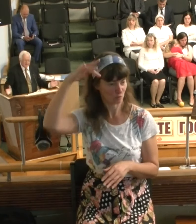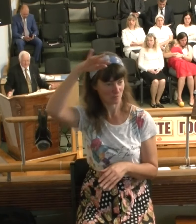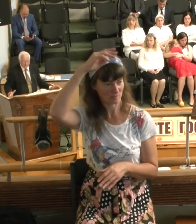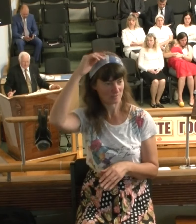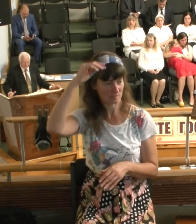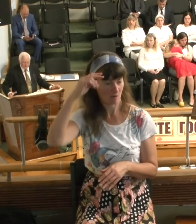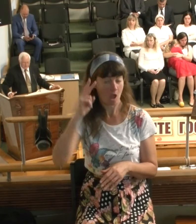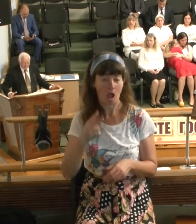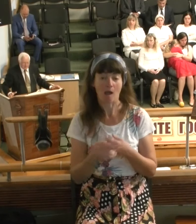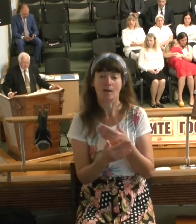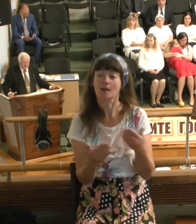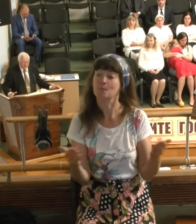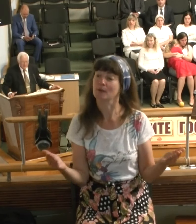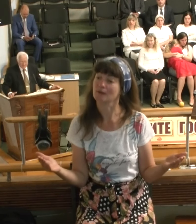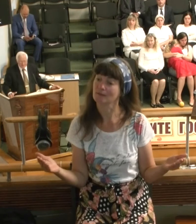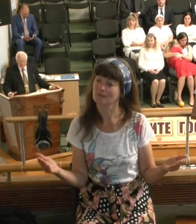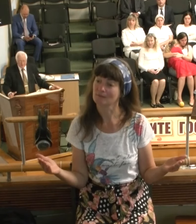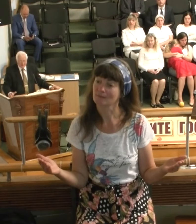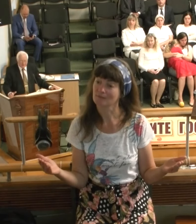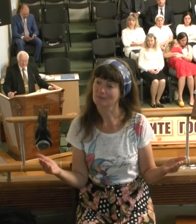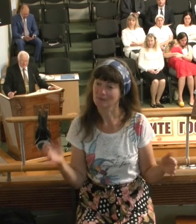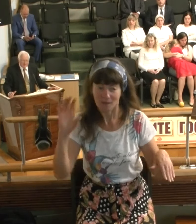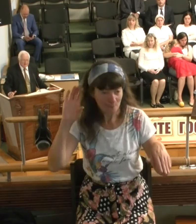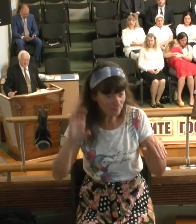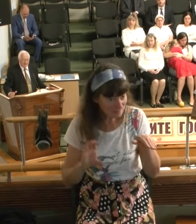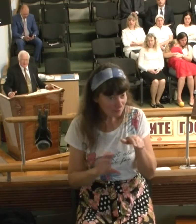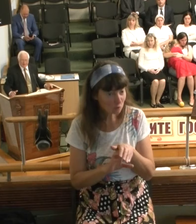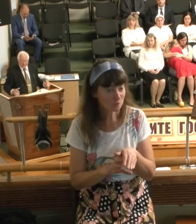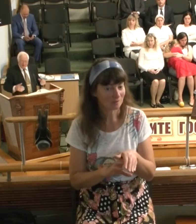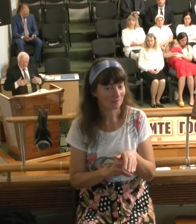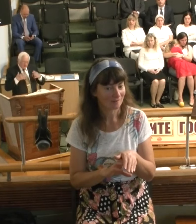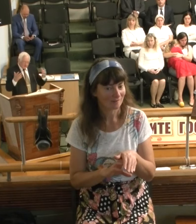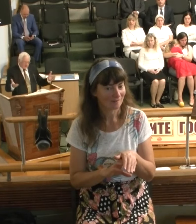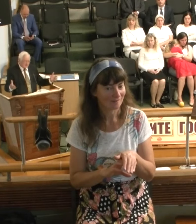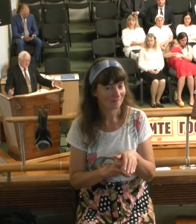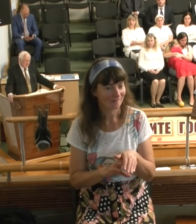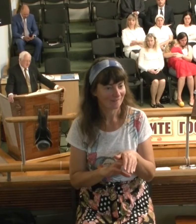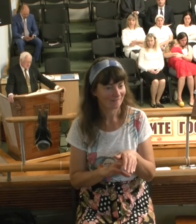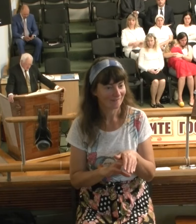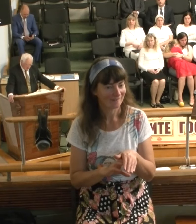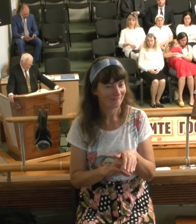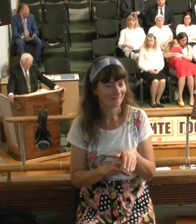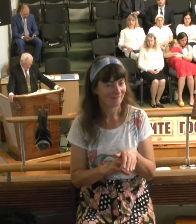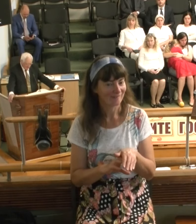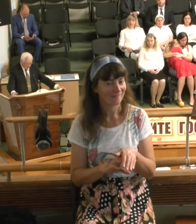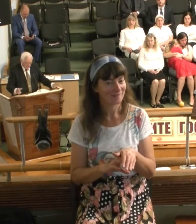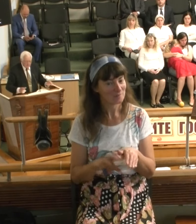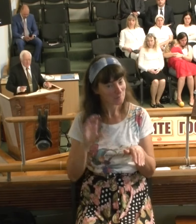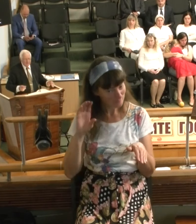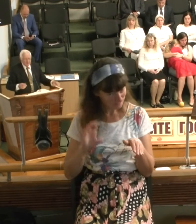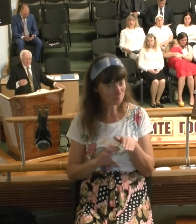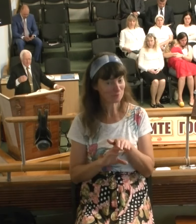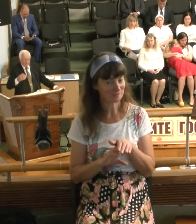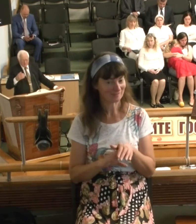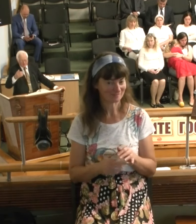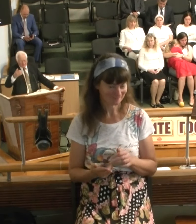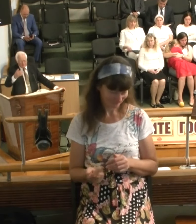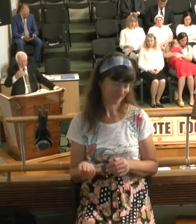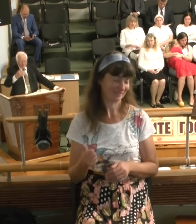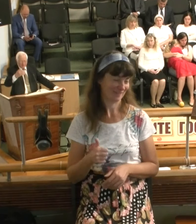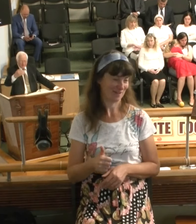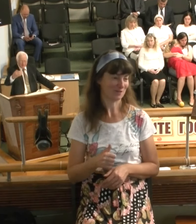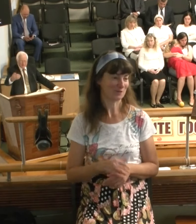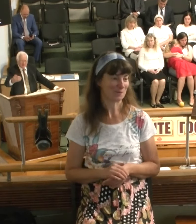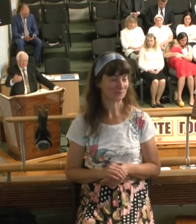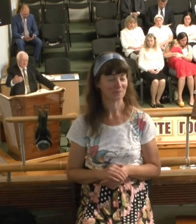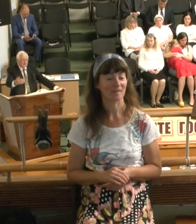Так как и со смирением, да? Если смирение есть, то есть и послушание. Но иногда